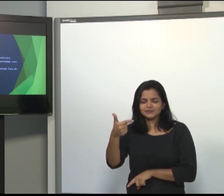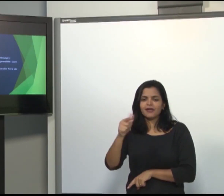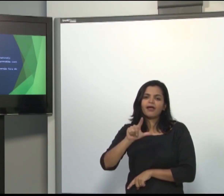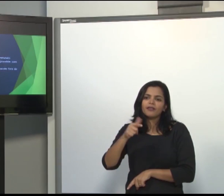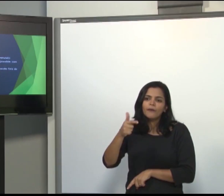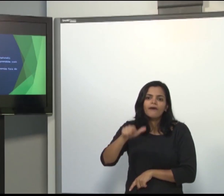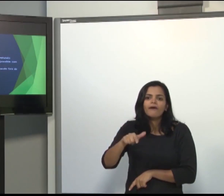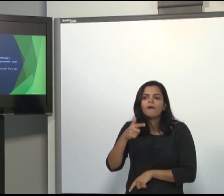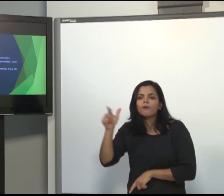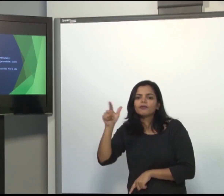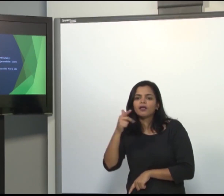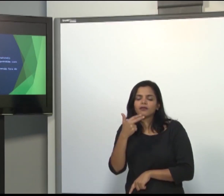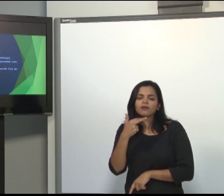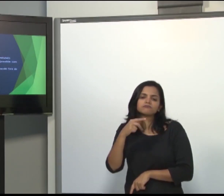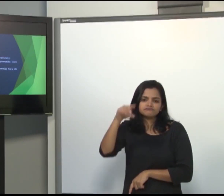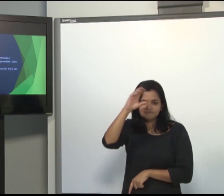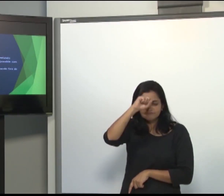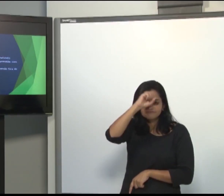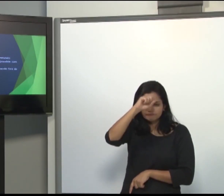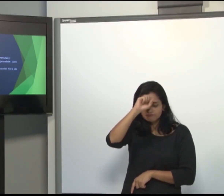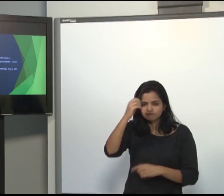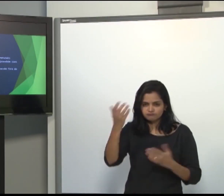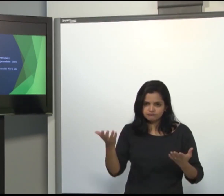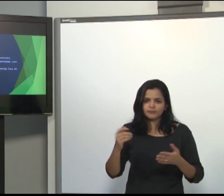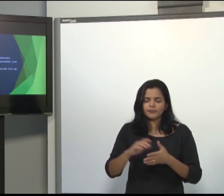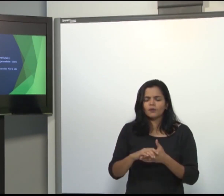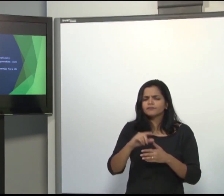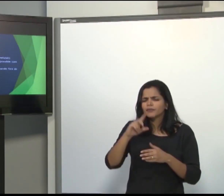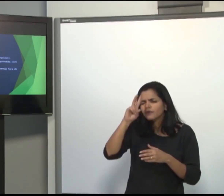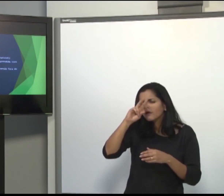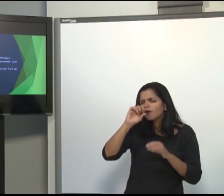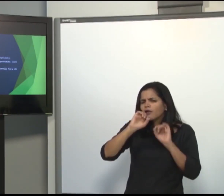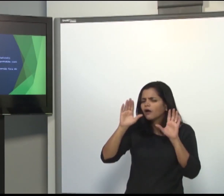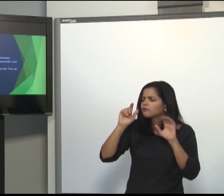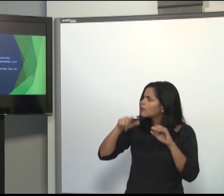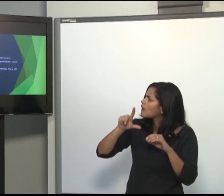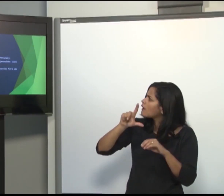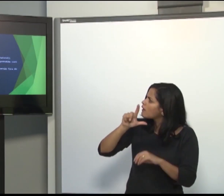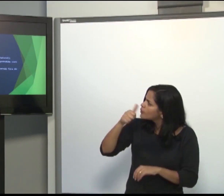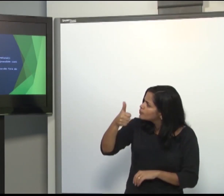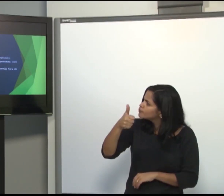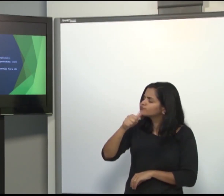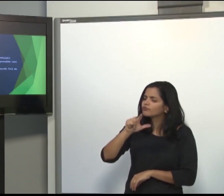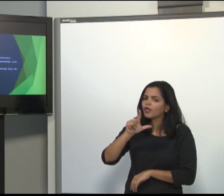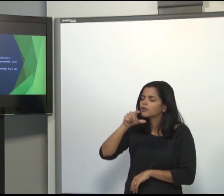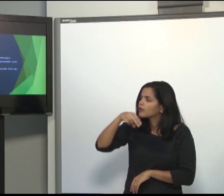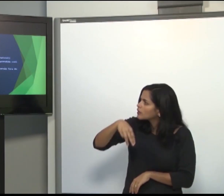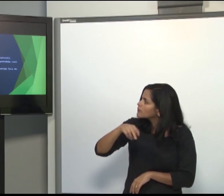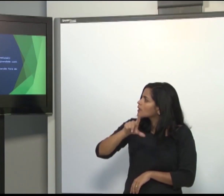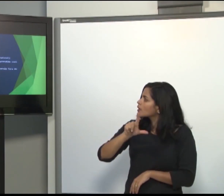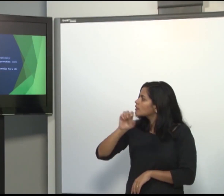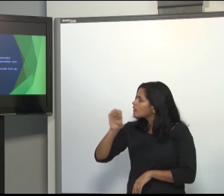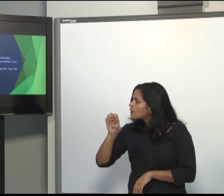L2, que é a segunda língua. Então, só para esclarecer para vocês, falaremos sobre